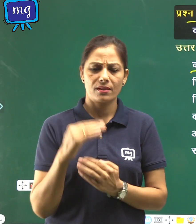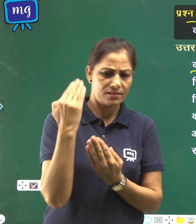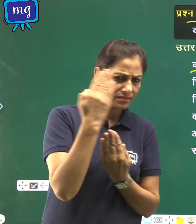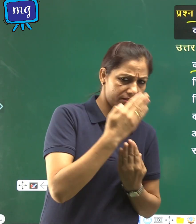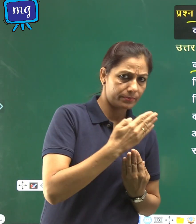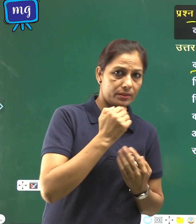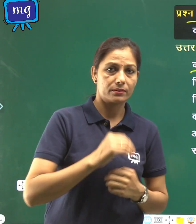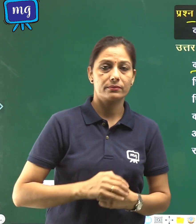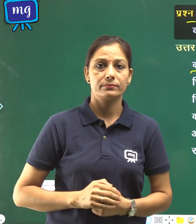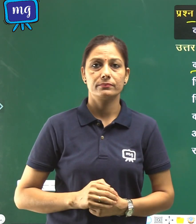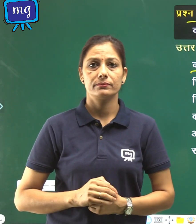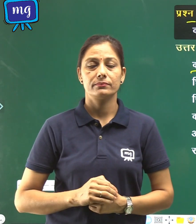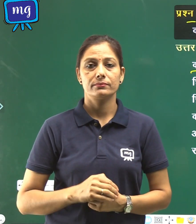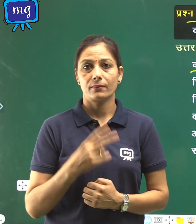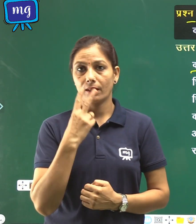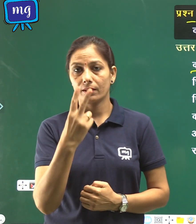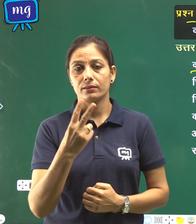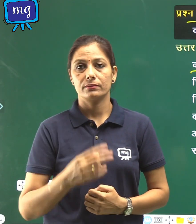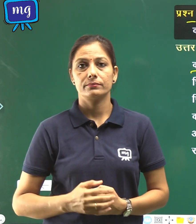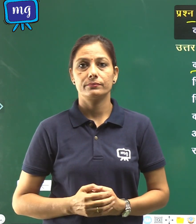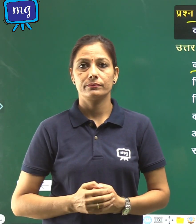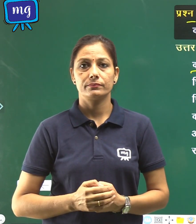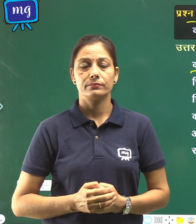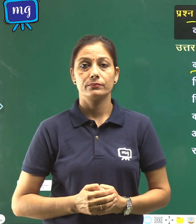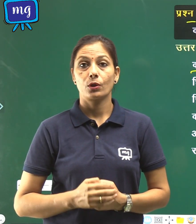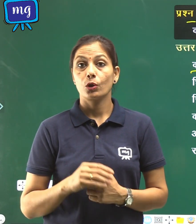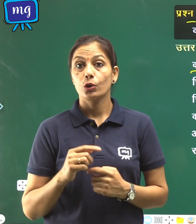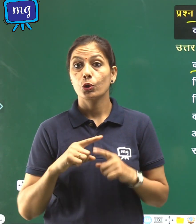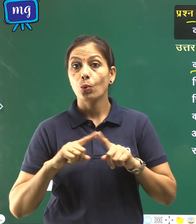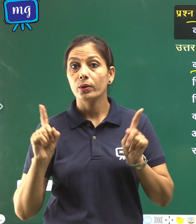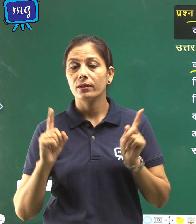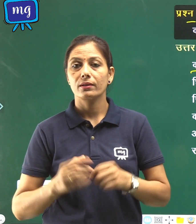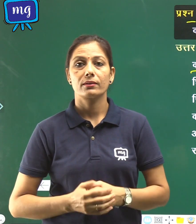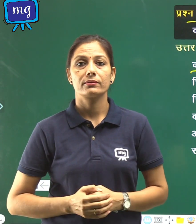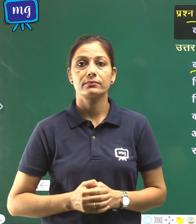छिपकर देखा, क्योंकि